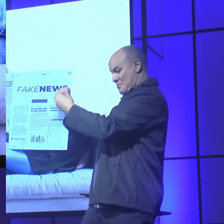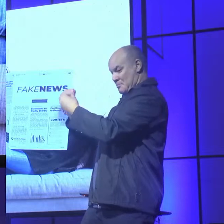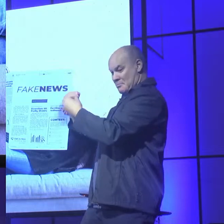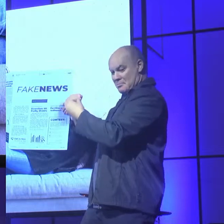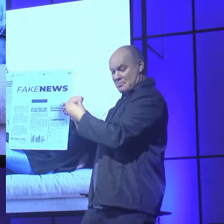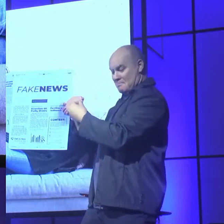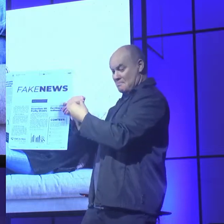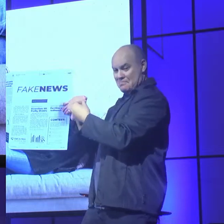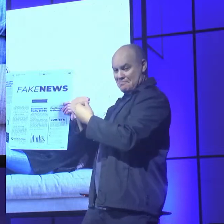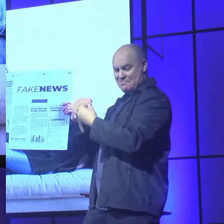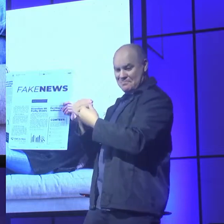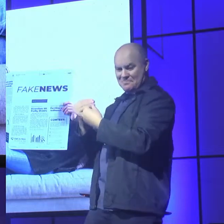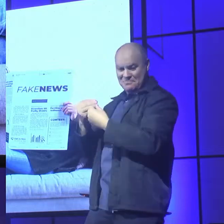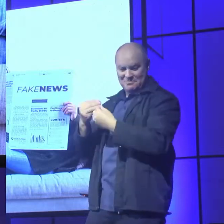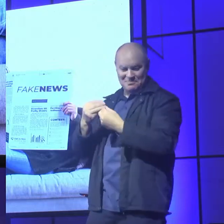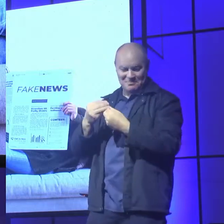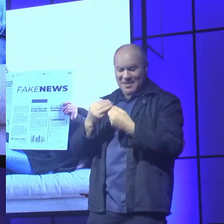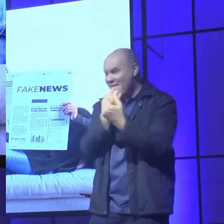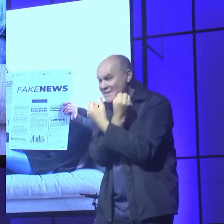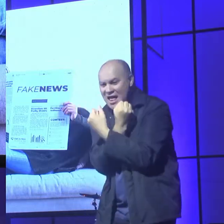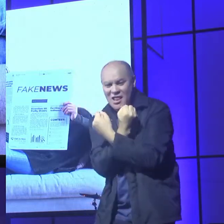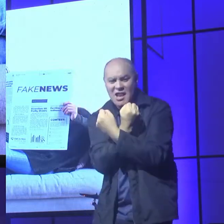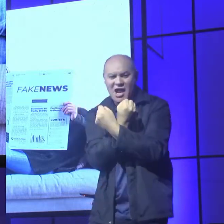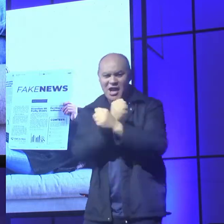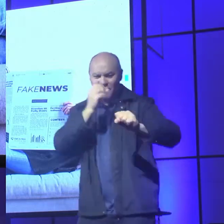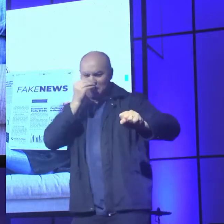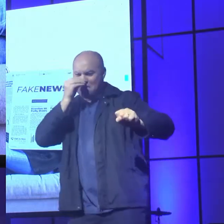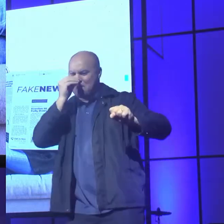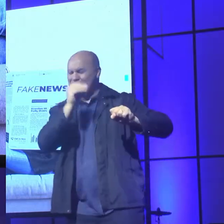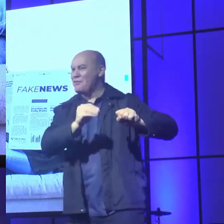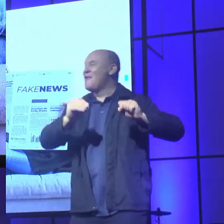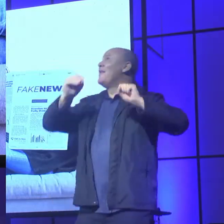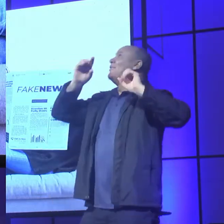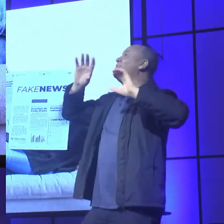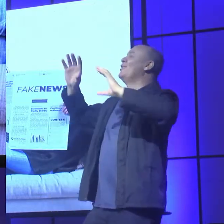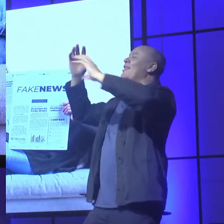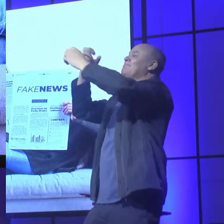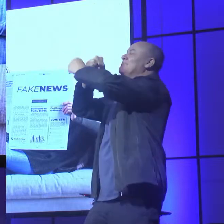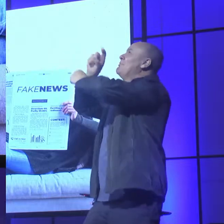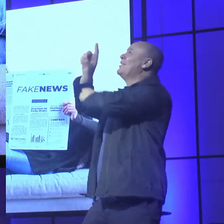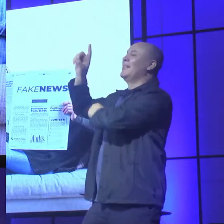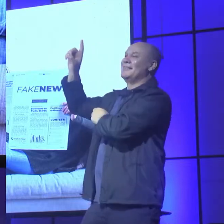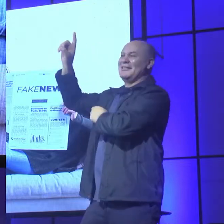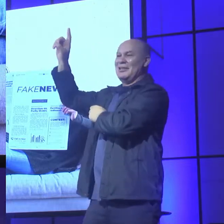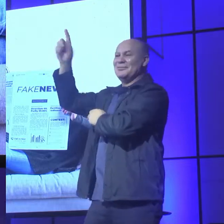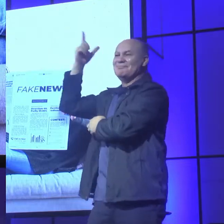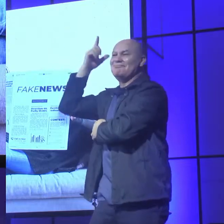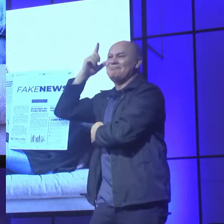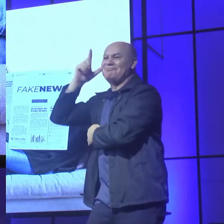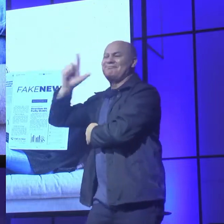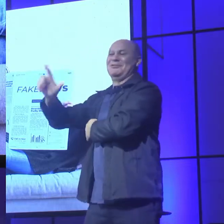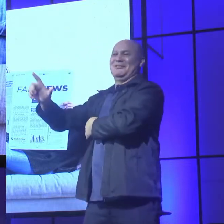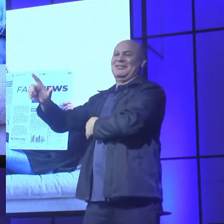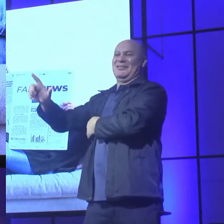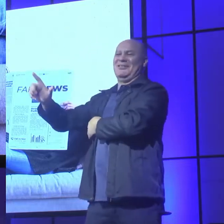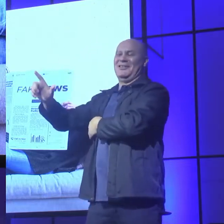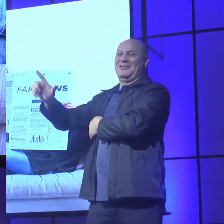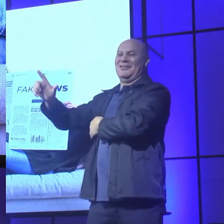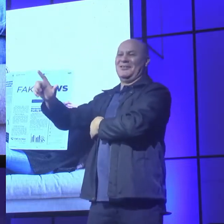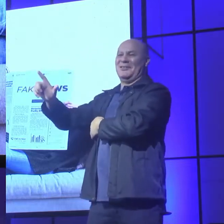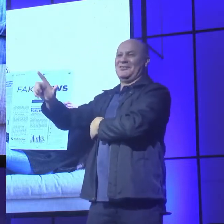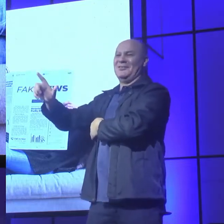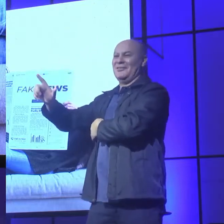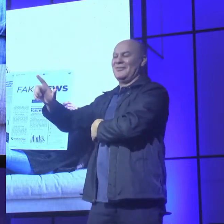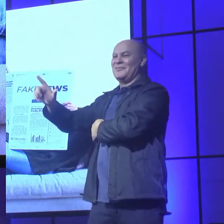vida a Jesus, mas a mentira sobre algo na sua vida tem lhe conduzido, sobre o